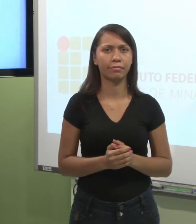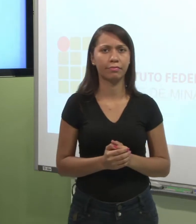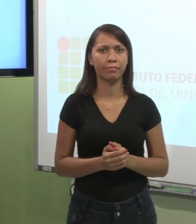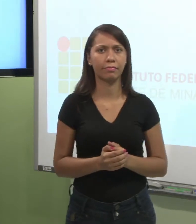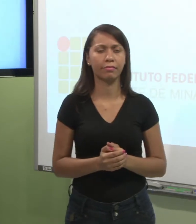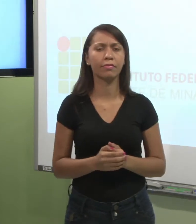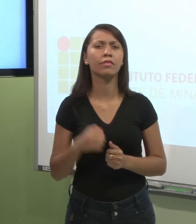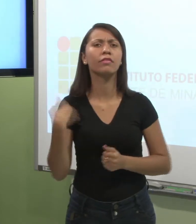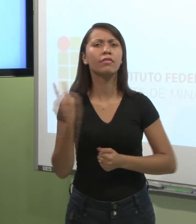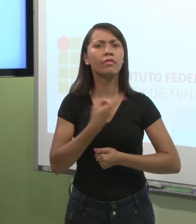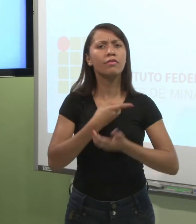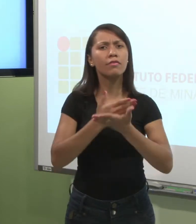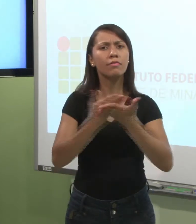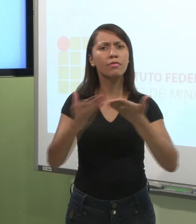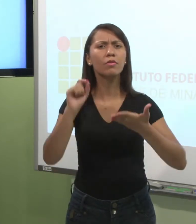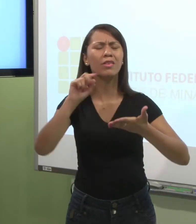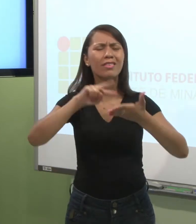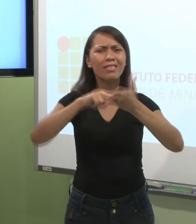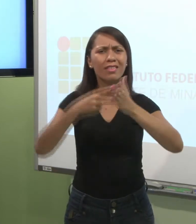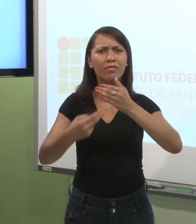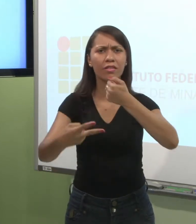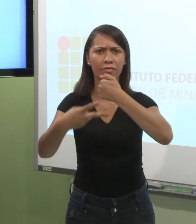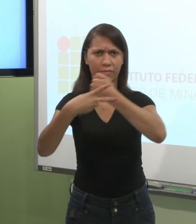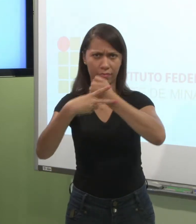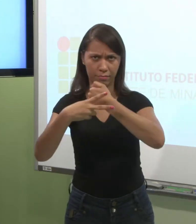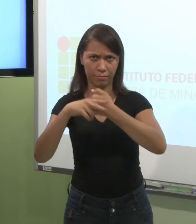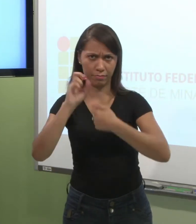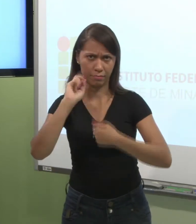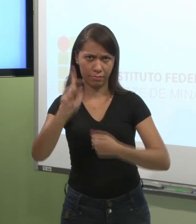Vamos então começar com a definição de verbo.